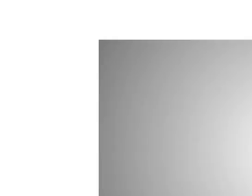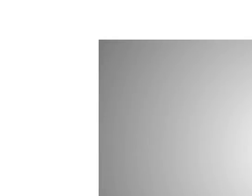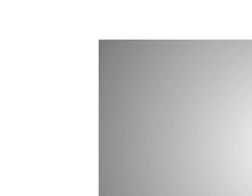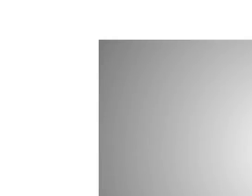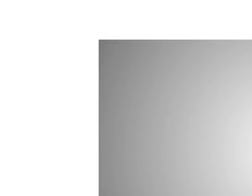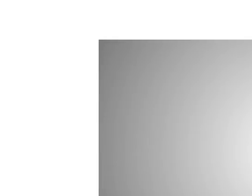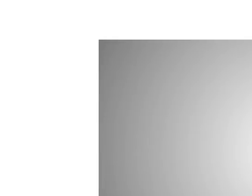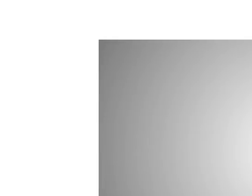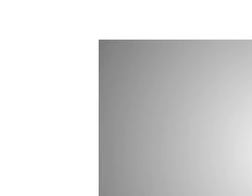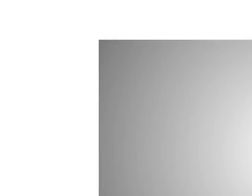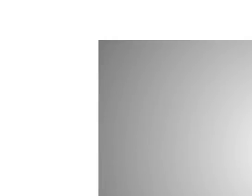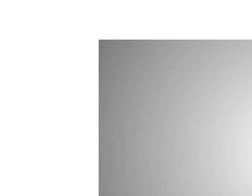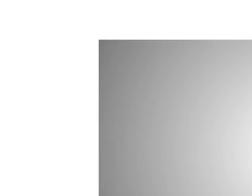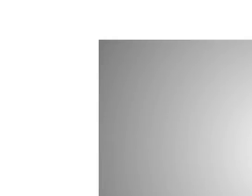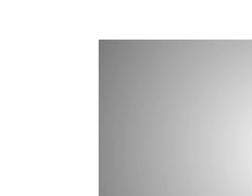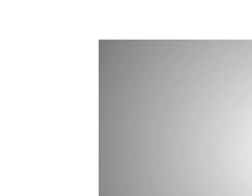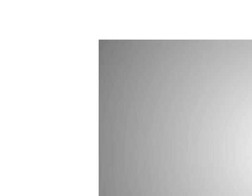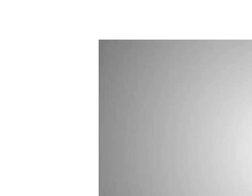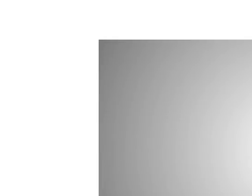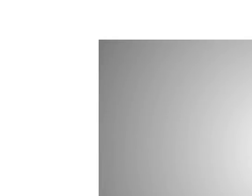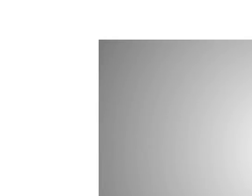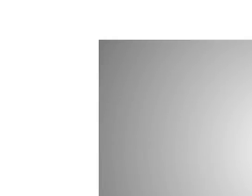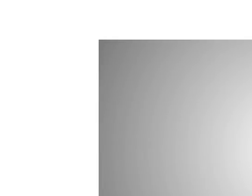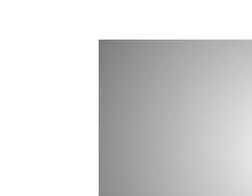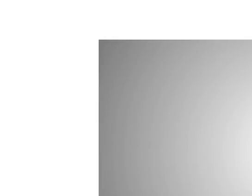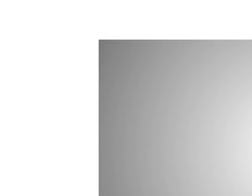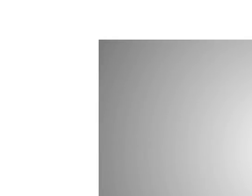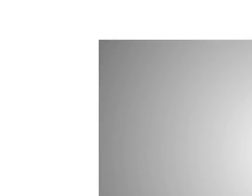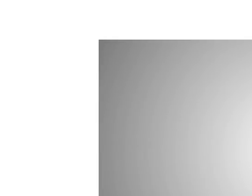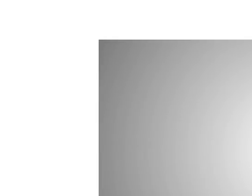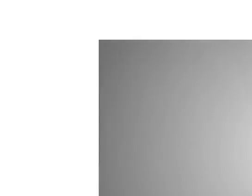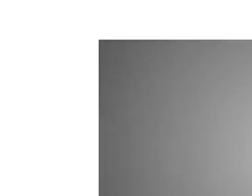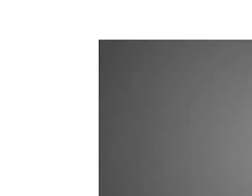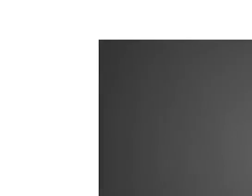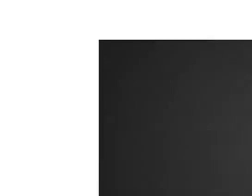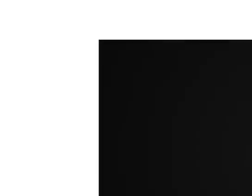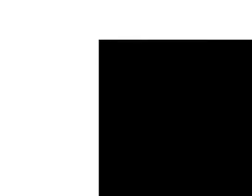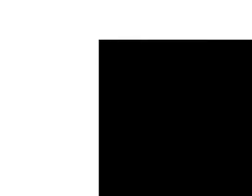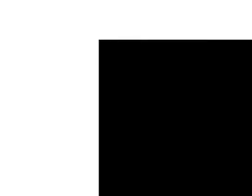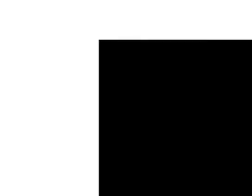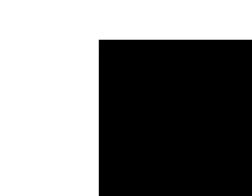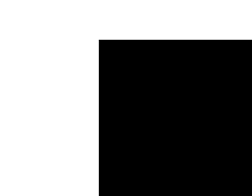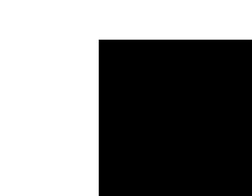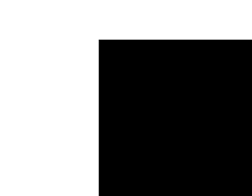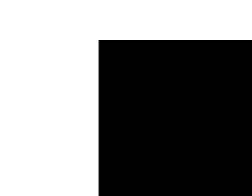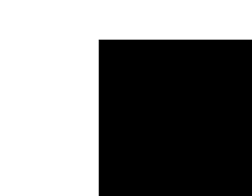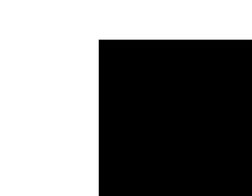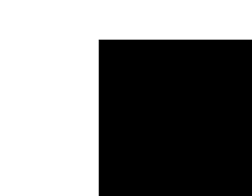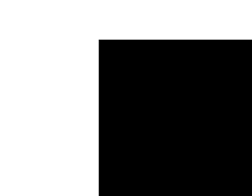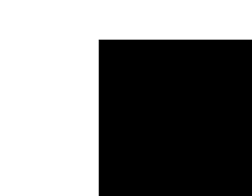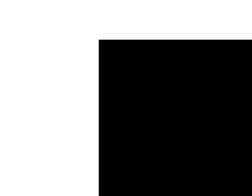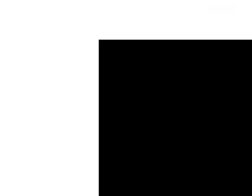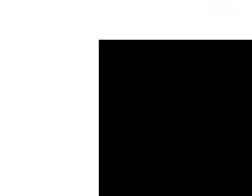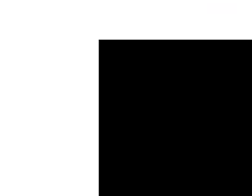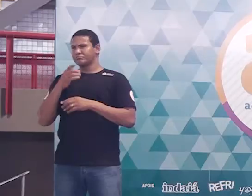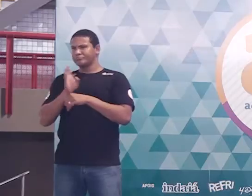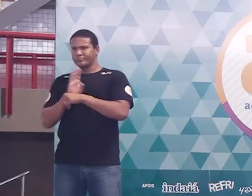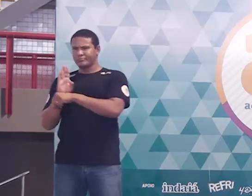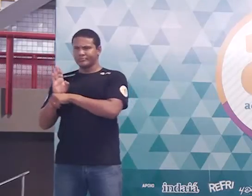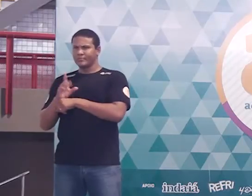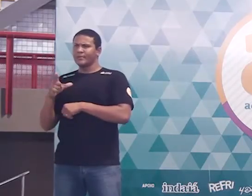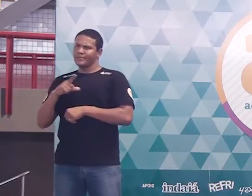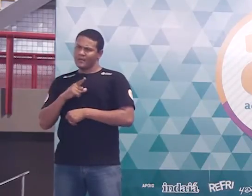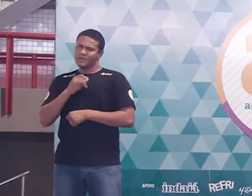Então nós vimos aí algumas importantes relações ecológicas. Se vocês assistirem vários desses desenhos animados, eles têm muitos